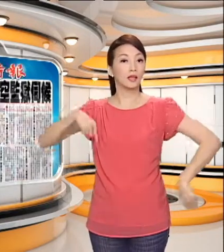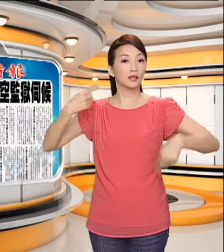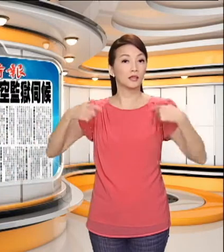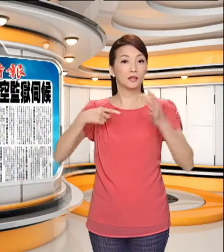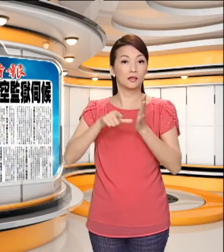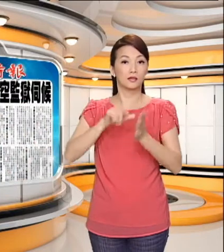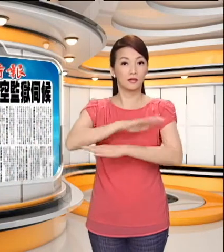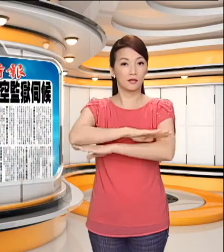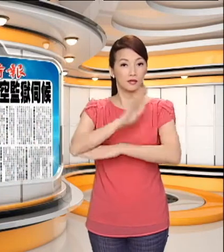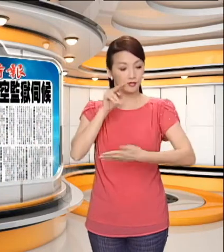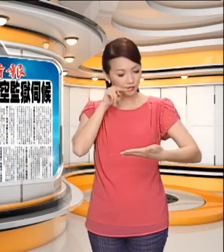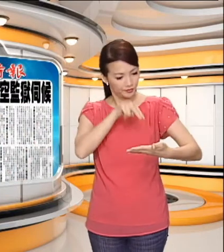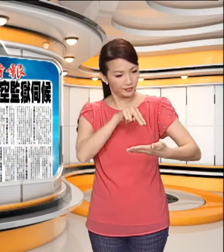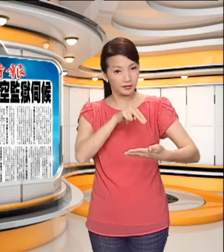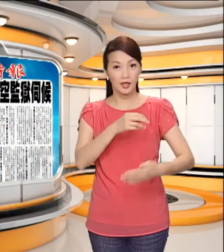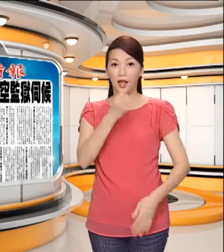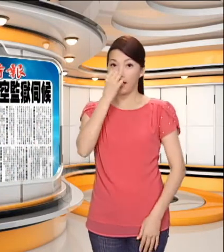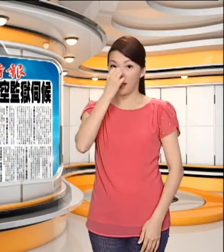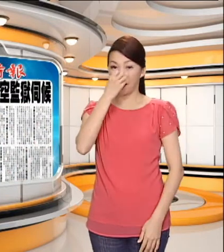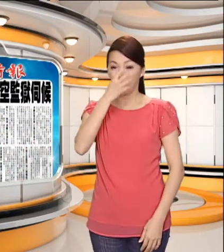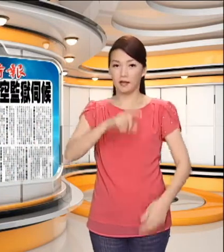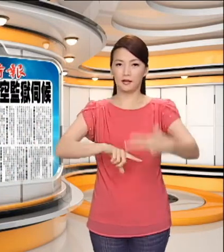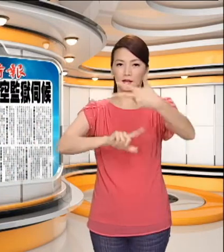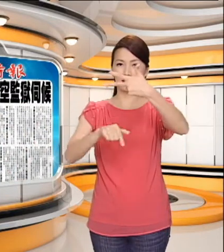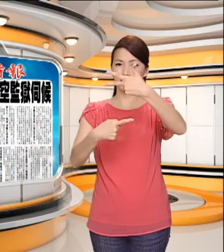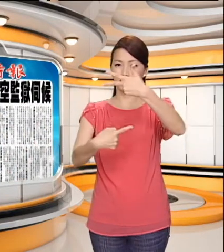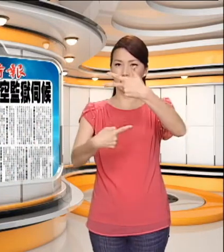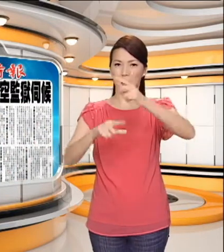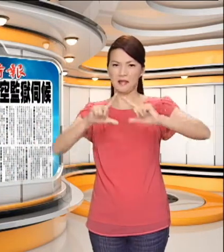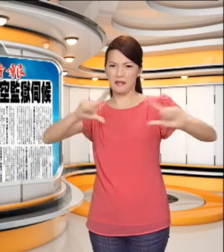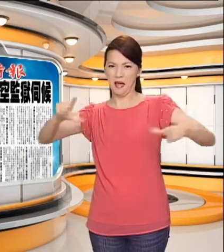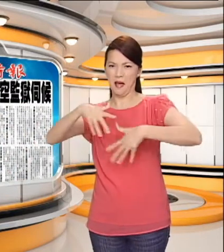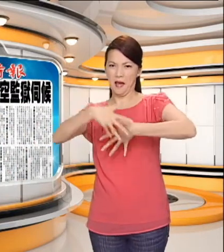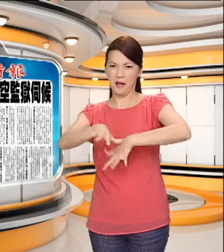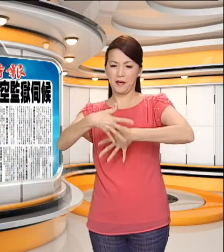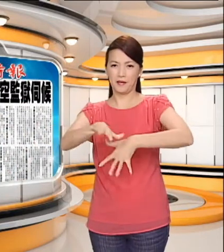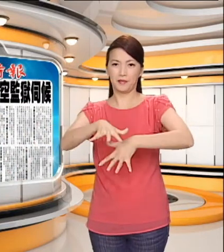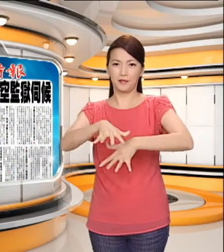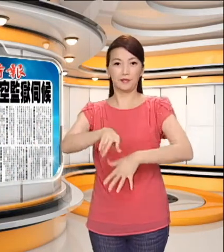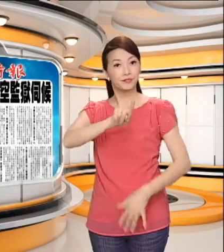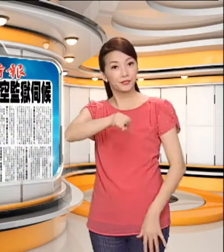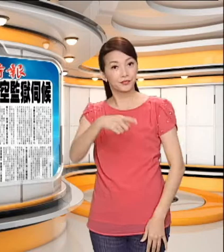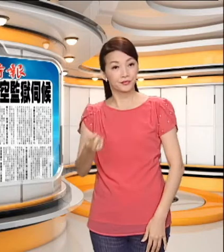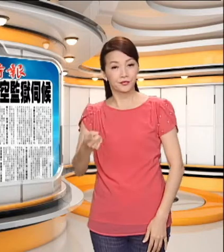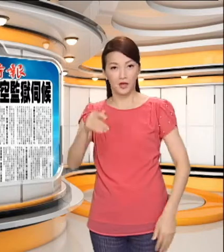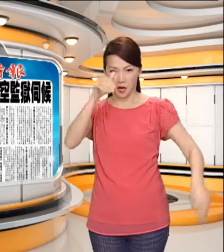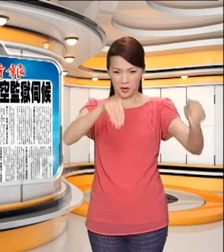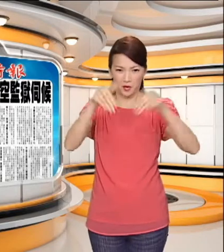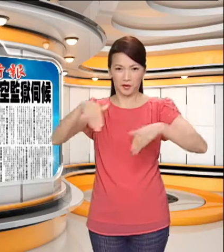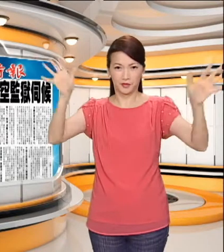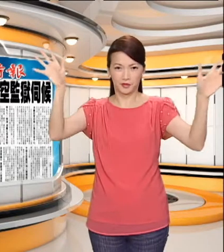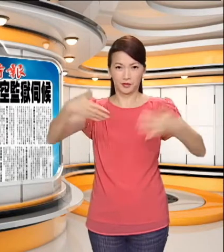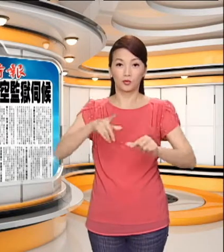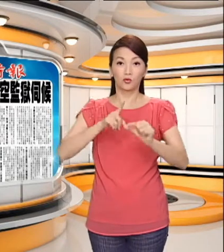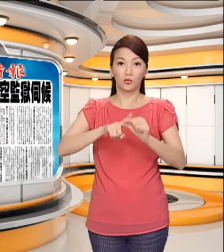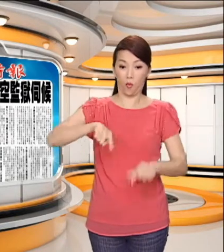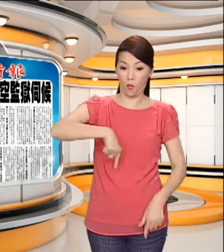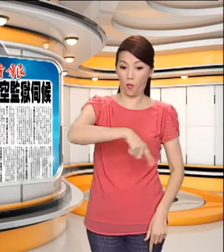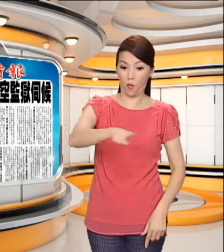而自由时报则是报道，针对香港在7月1号大游行之后可能会展开占领中环